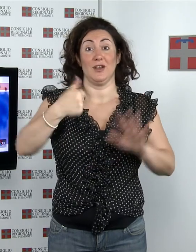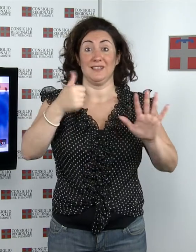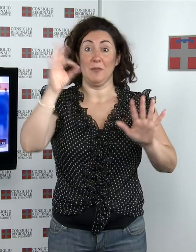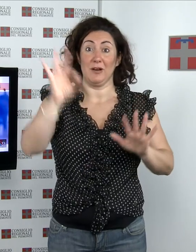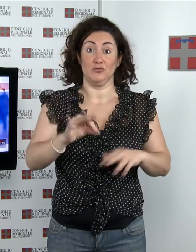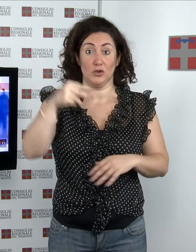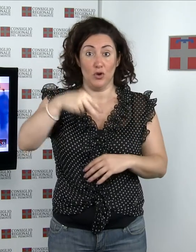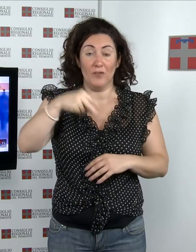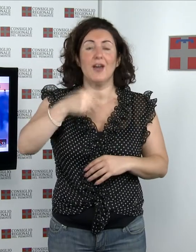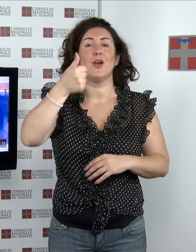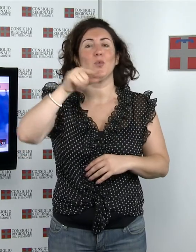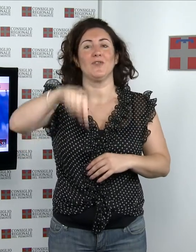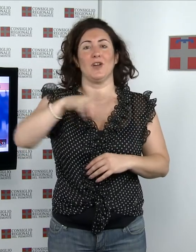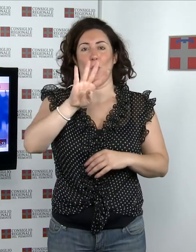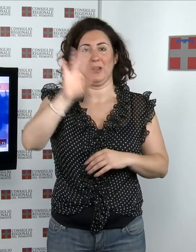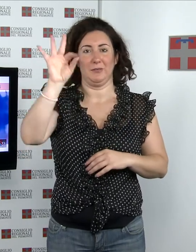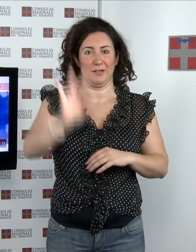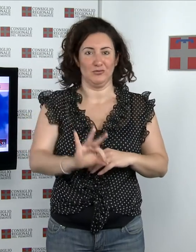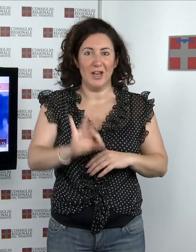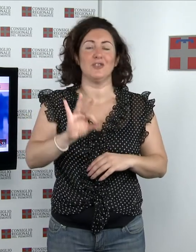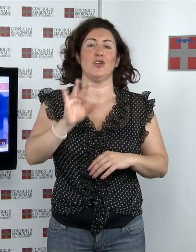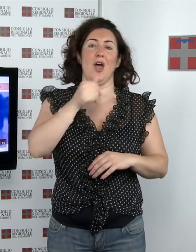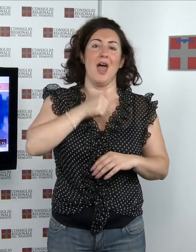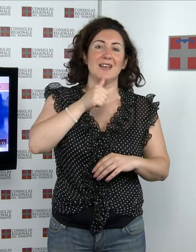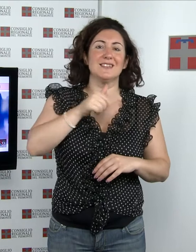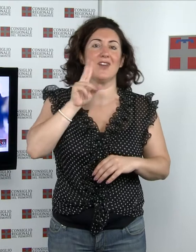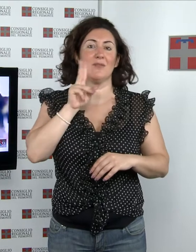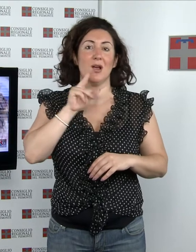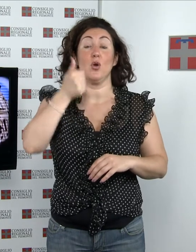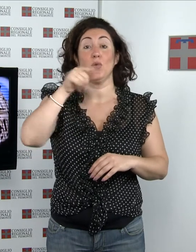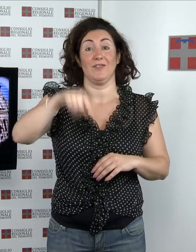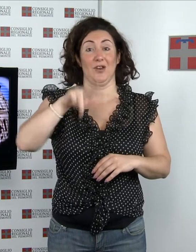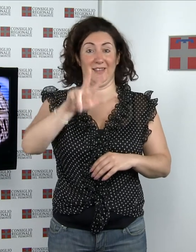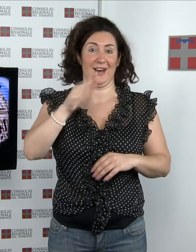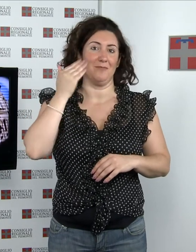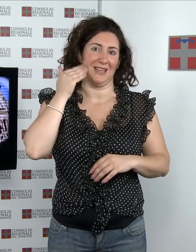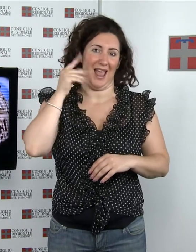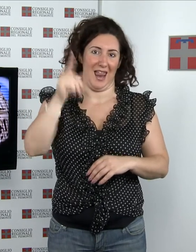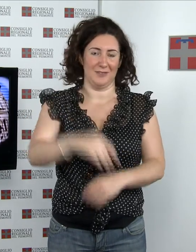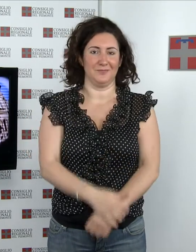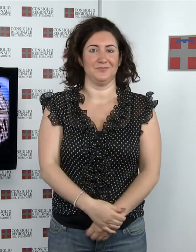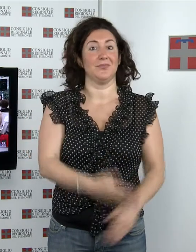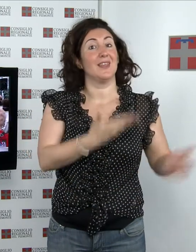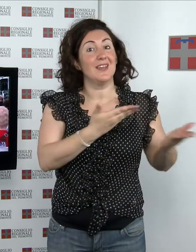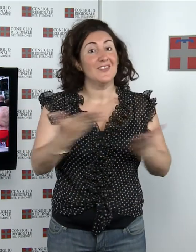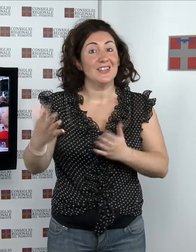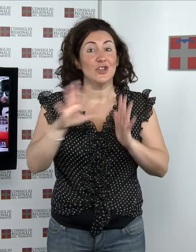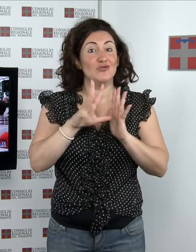l'1,4 da Asi VCO e l'1,3 da Biella invito in giardino si conclude la serie di